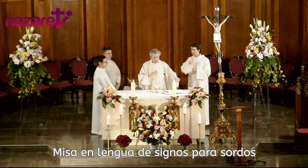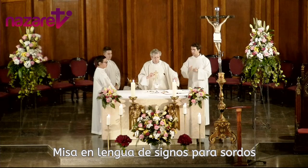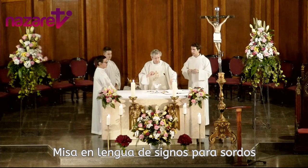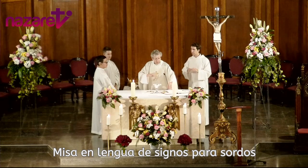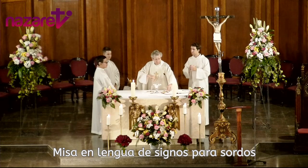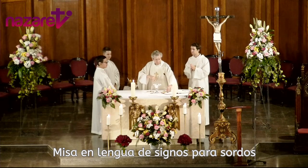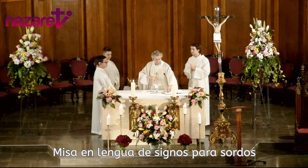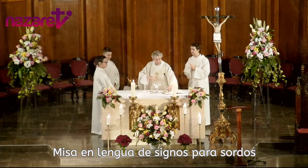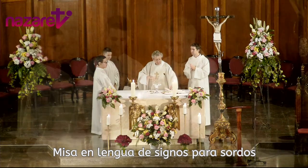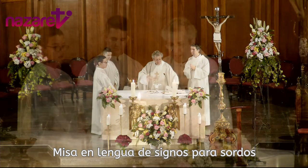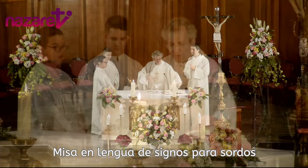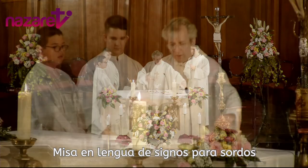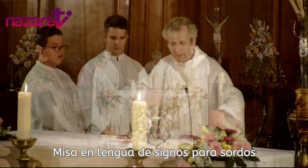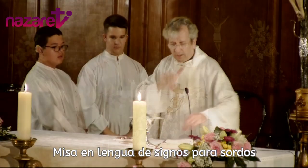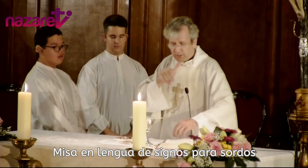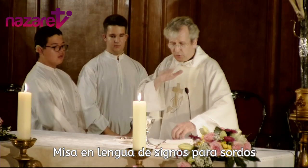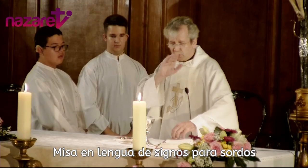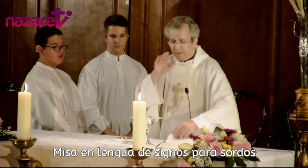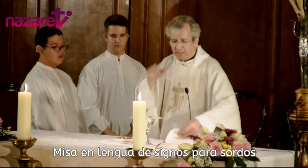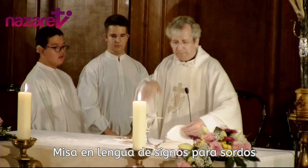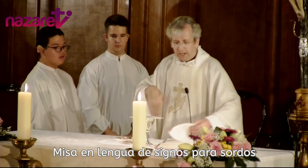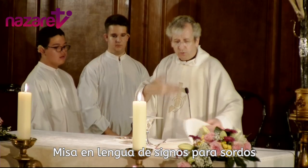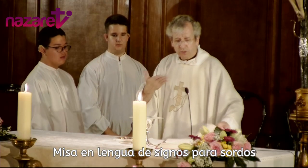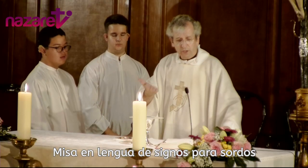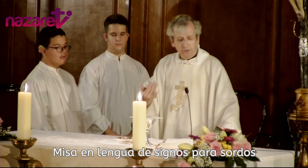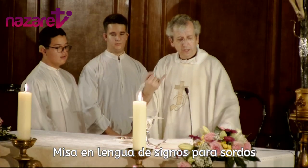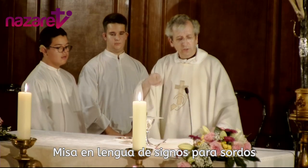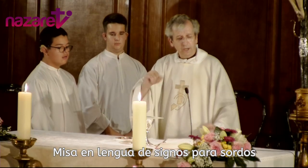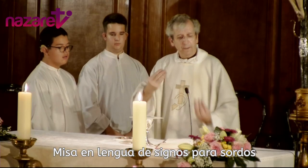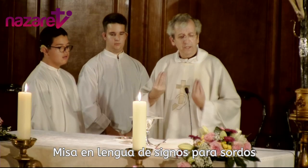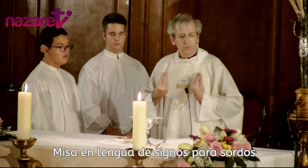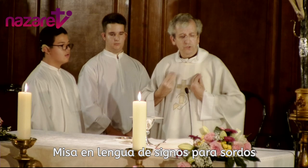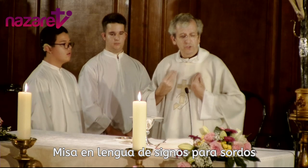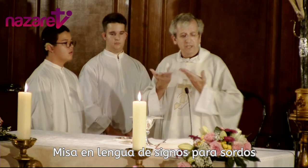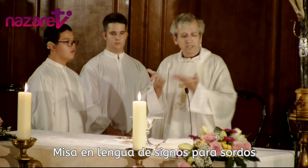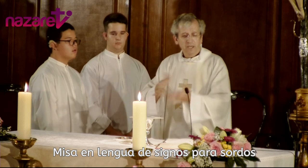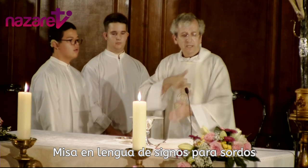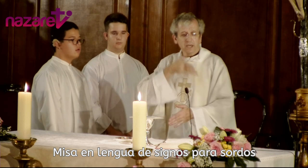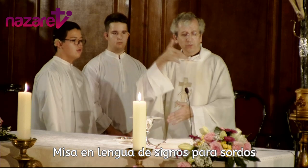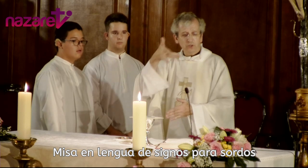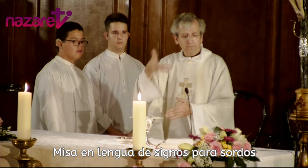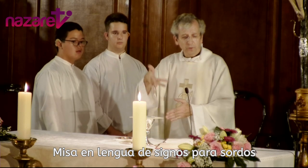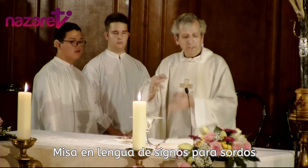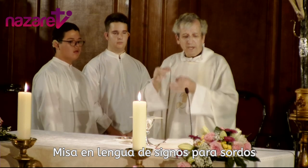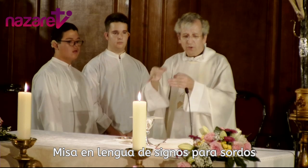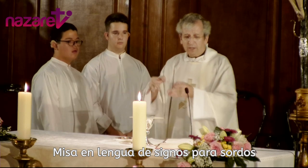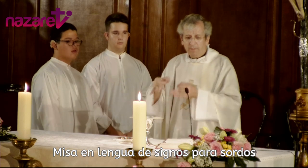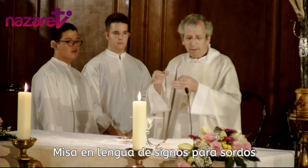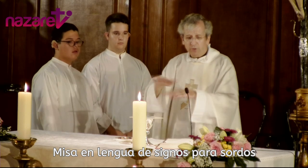mal. Señor, líbranos de todos los males y pecados y concédenos la paz en nuestros días, y ayudados por tu misericordia vivamos